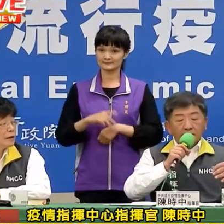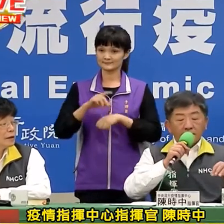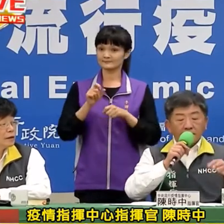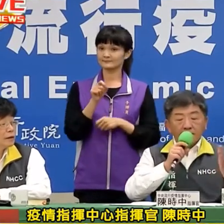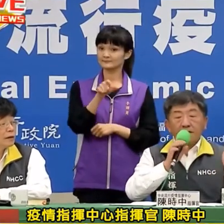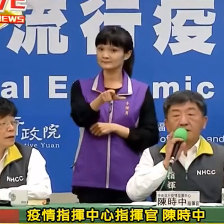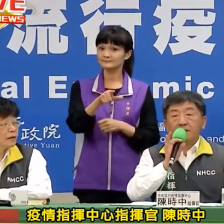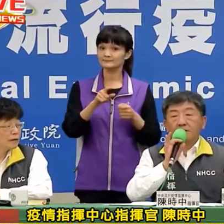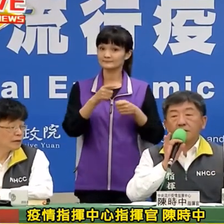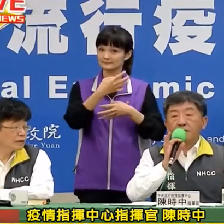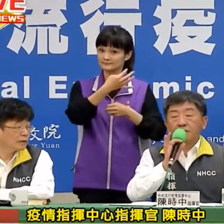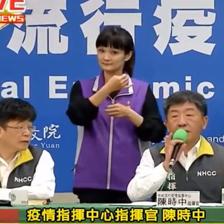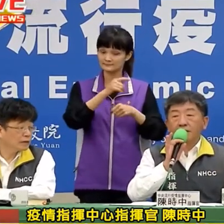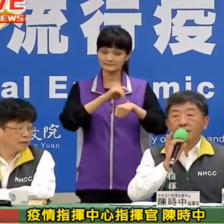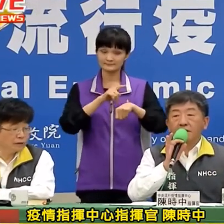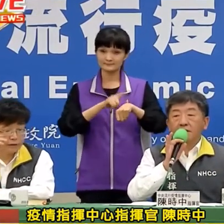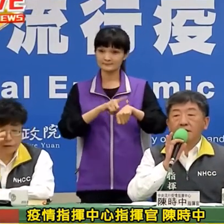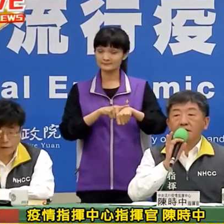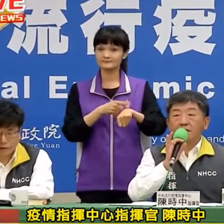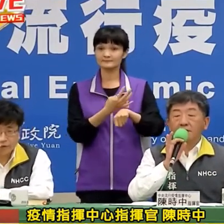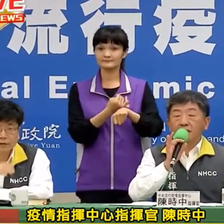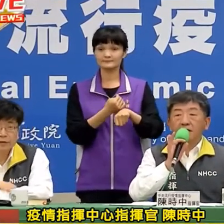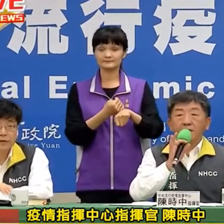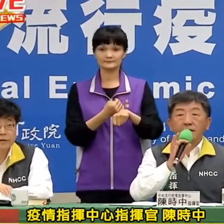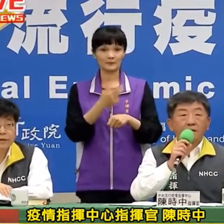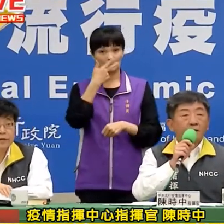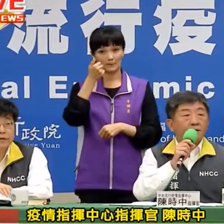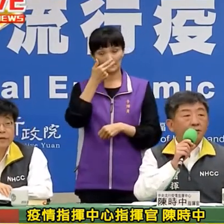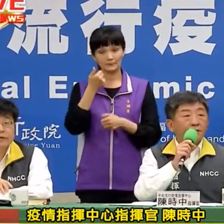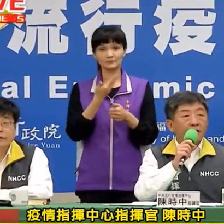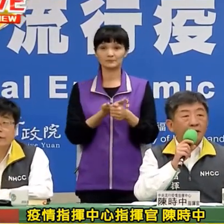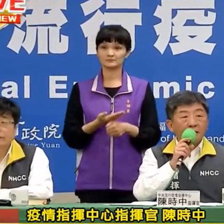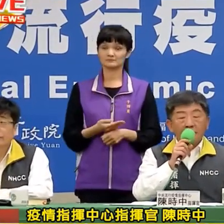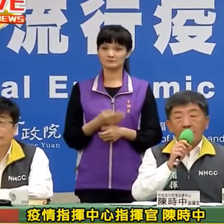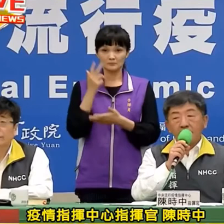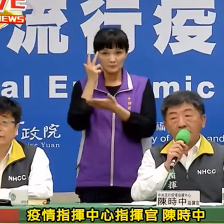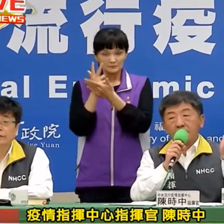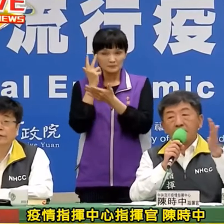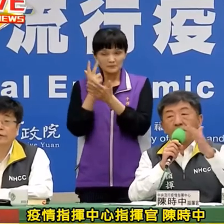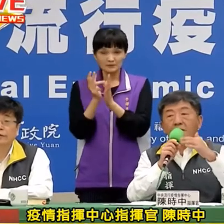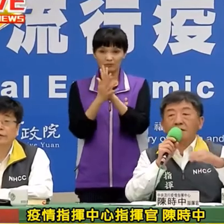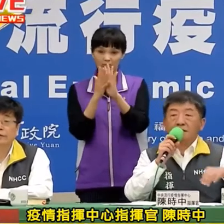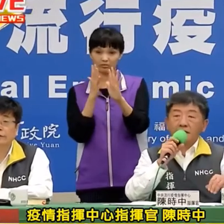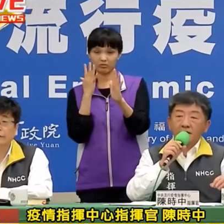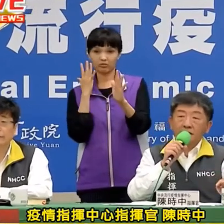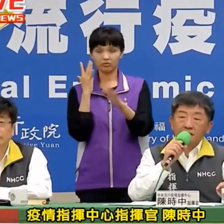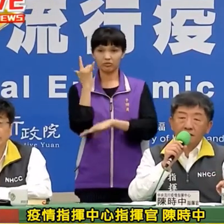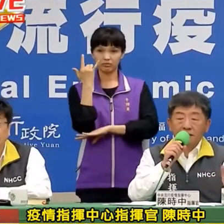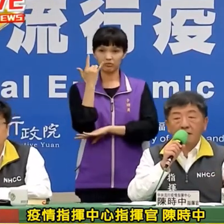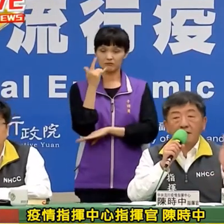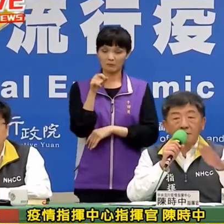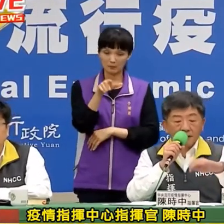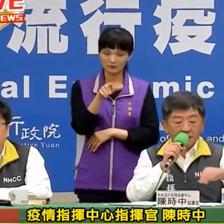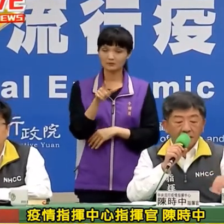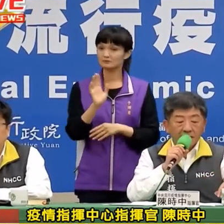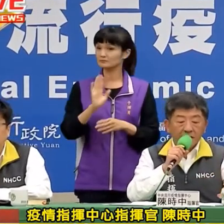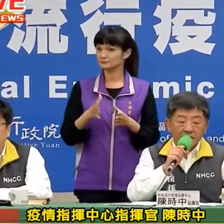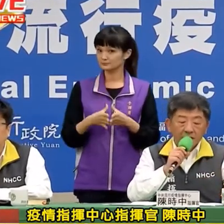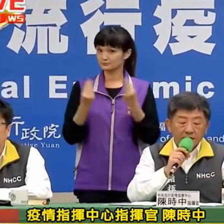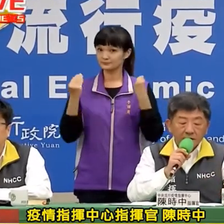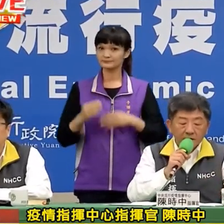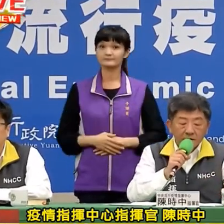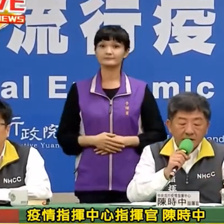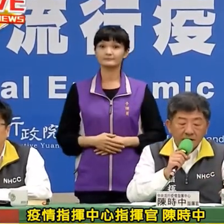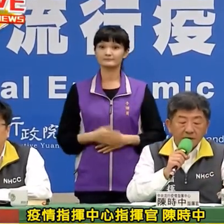间哈，就可以一次不用这样子哈，天天每个礼拜都要去排哈，就隔哈隔一啊，就2个礼拜，